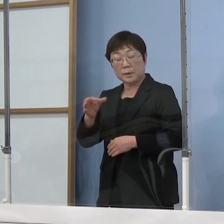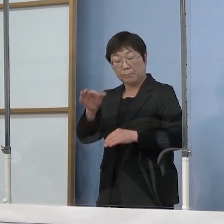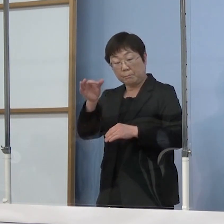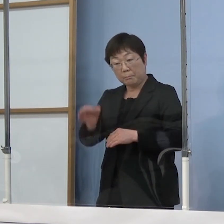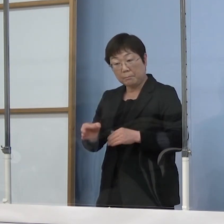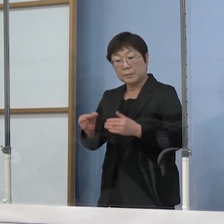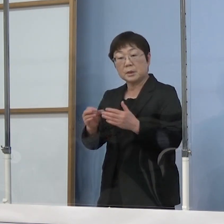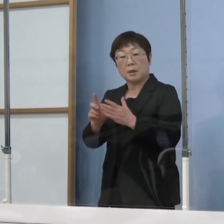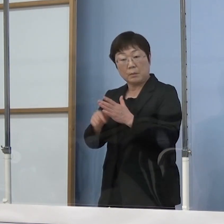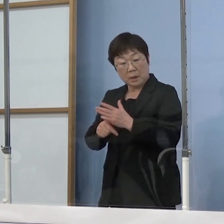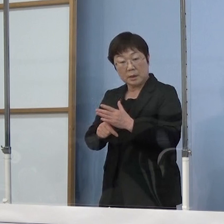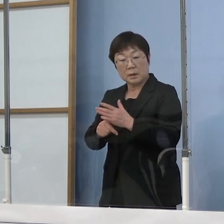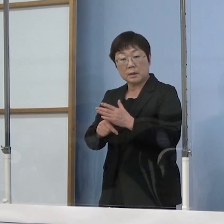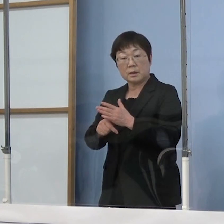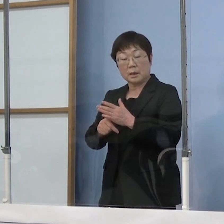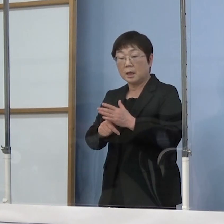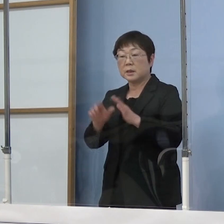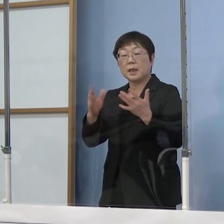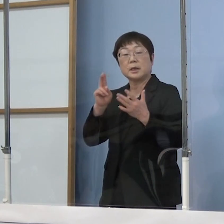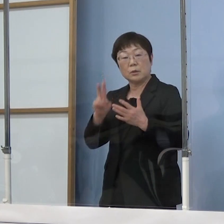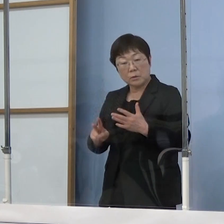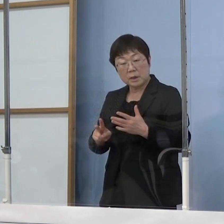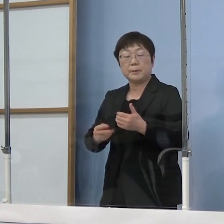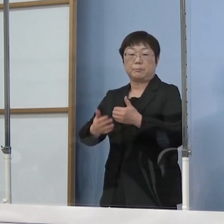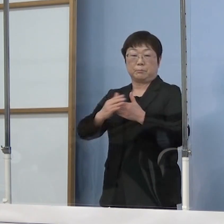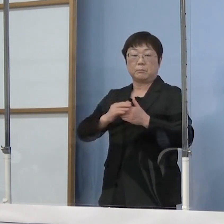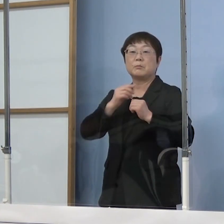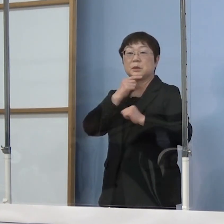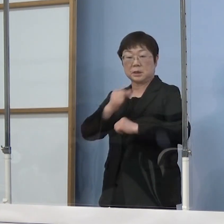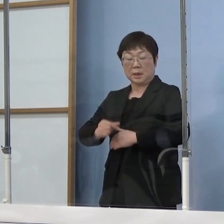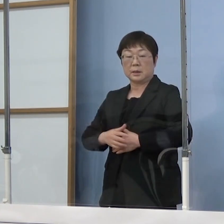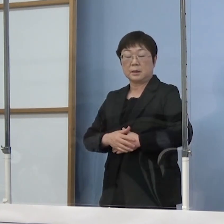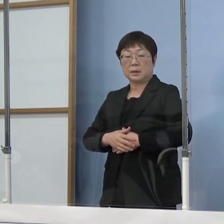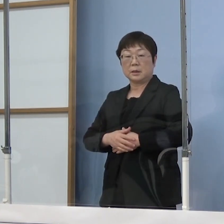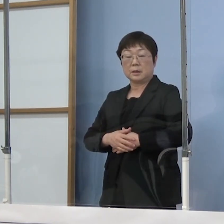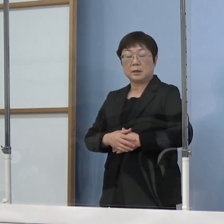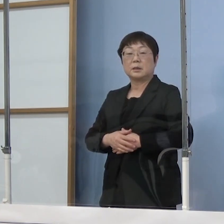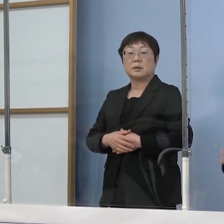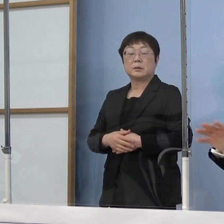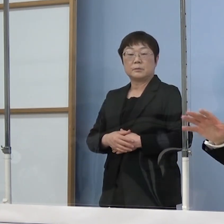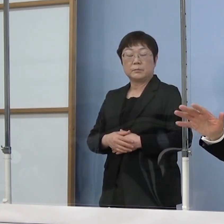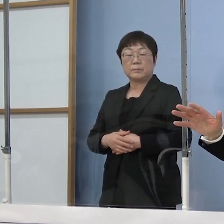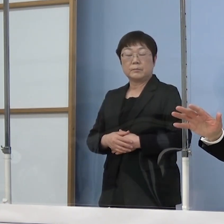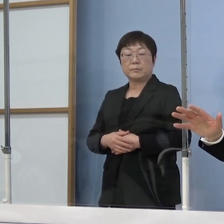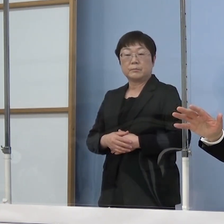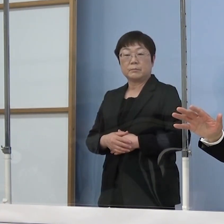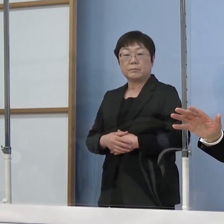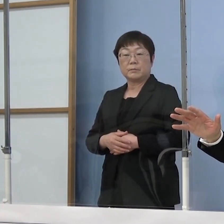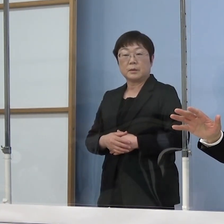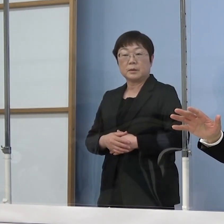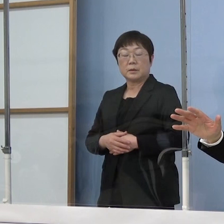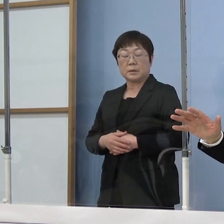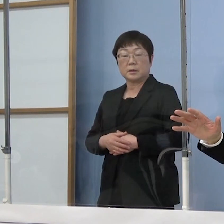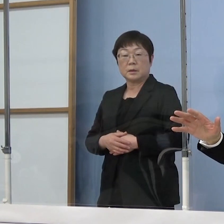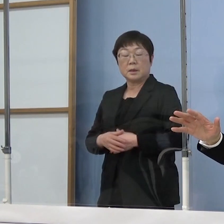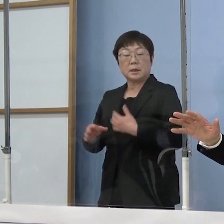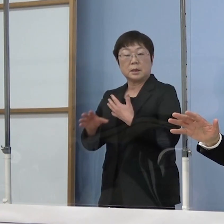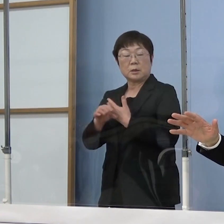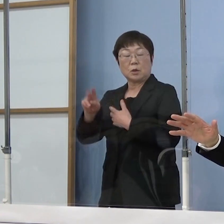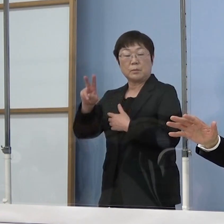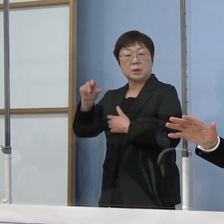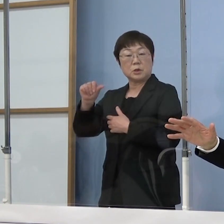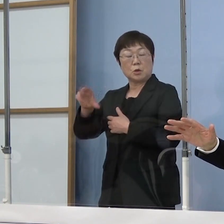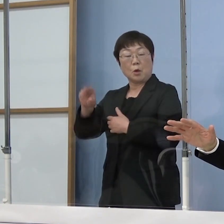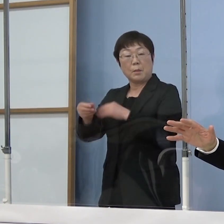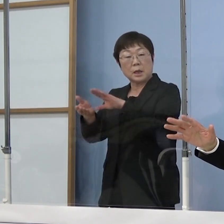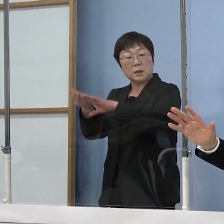、それより少なくなることがないようにしようと。だから国の場合ここで例えば25万以上の部分っていうのは